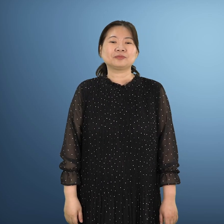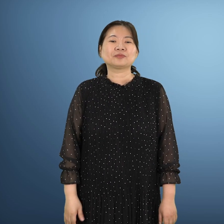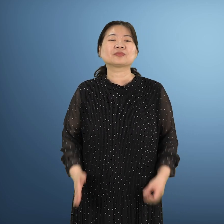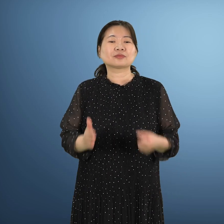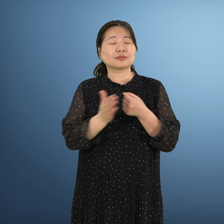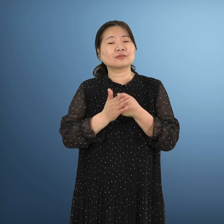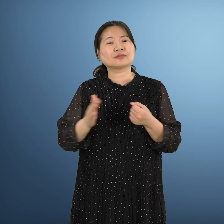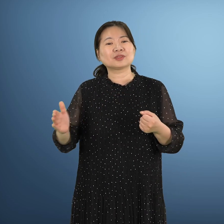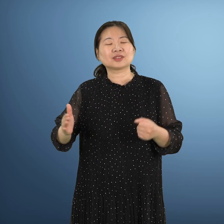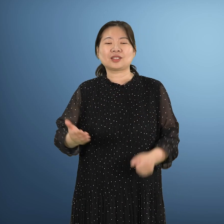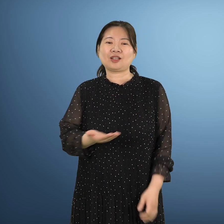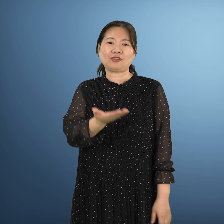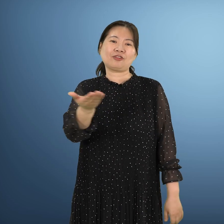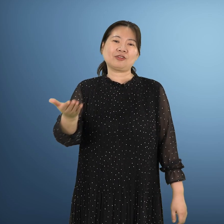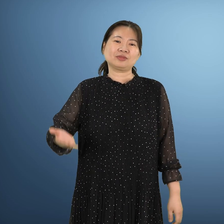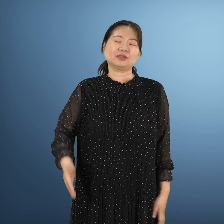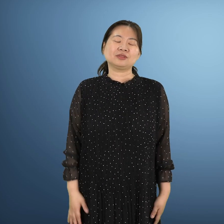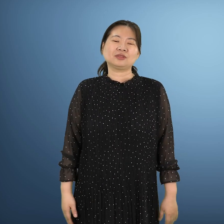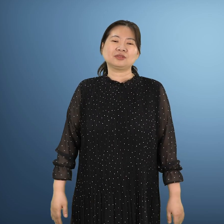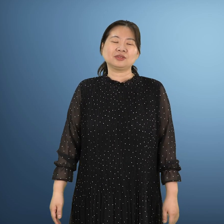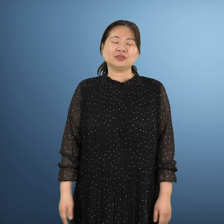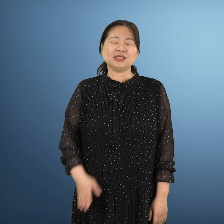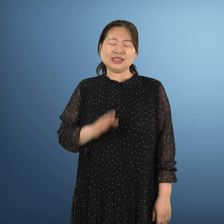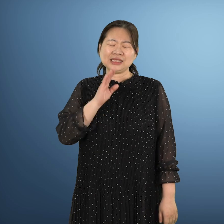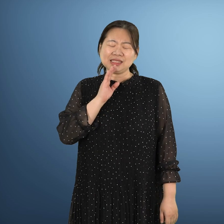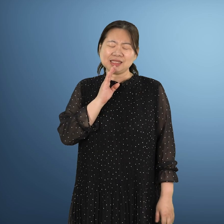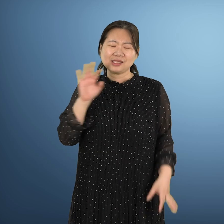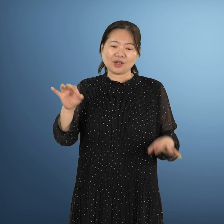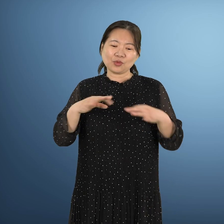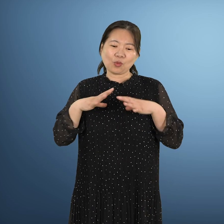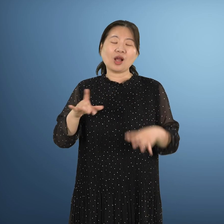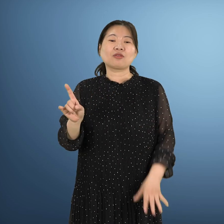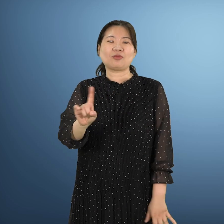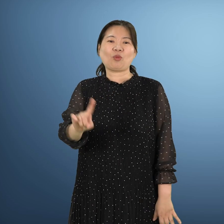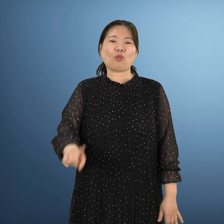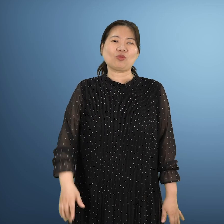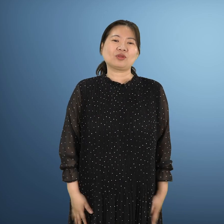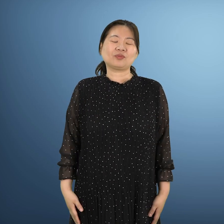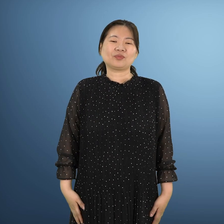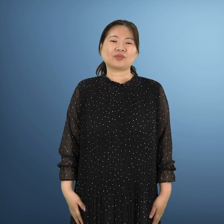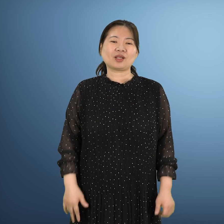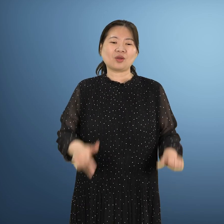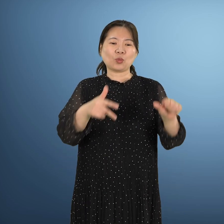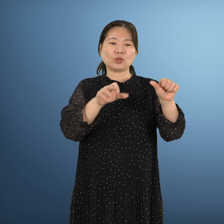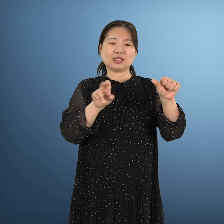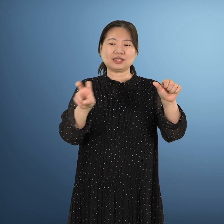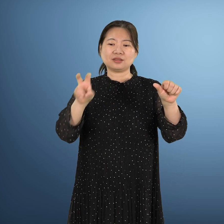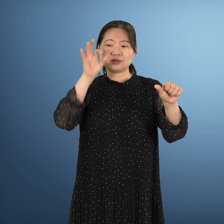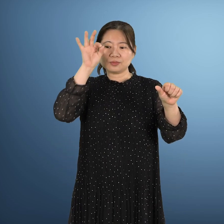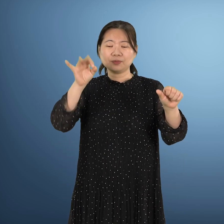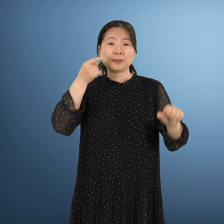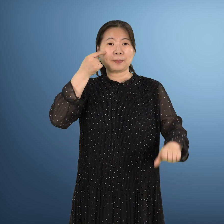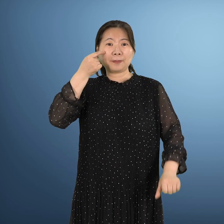그래서 여러분 놀라운 것은 뭐냐면 5장 20절을